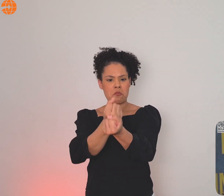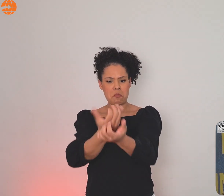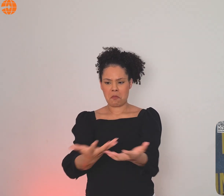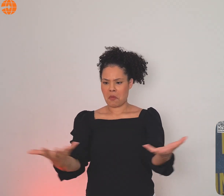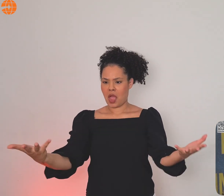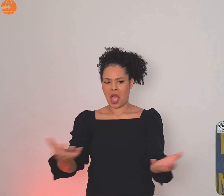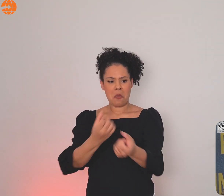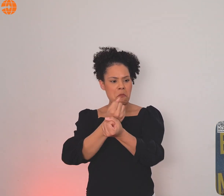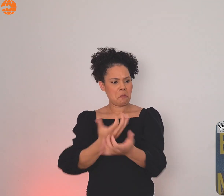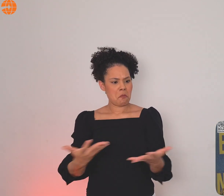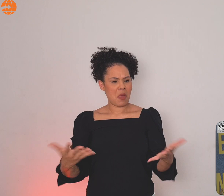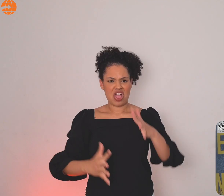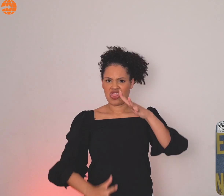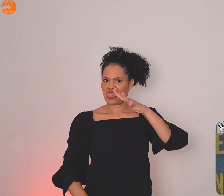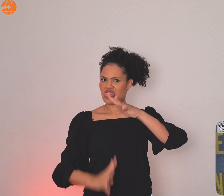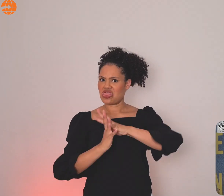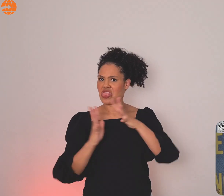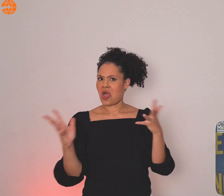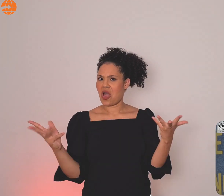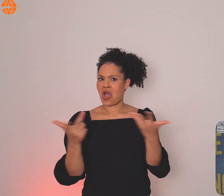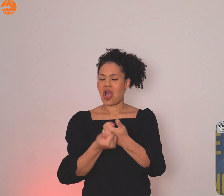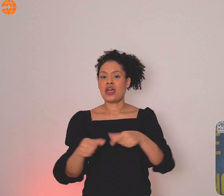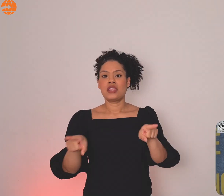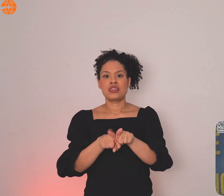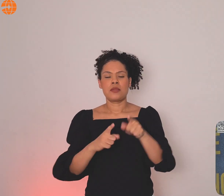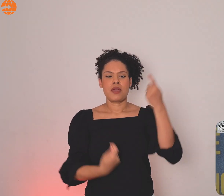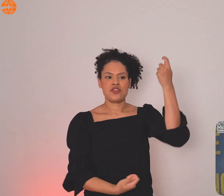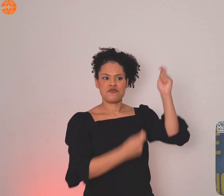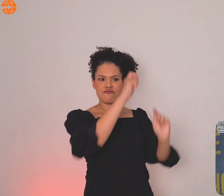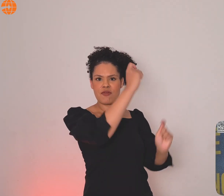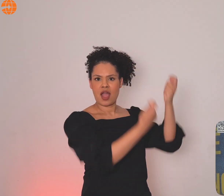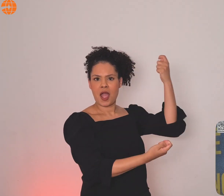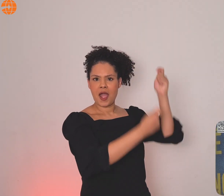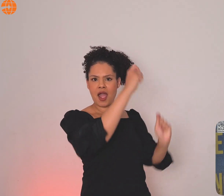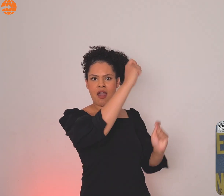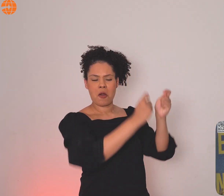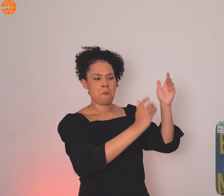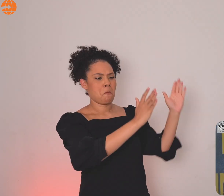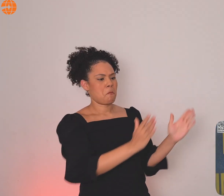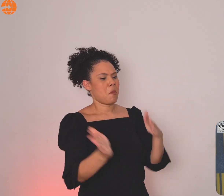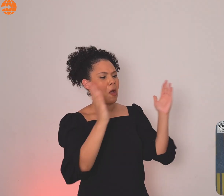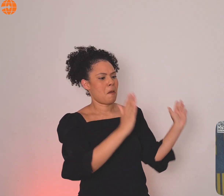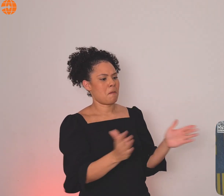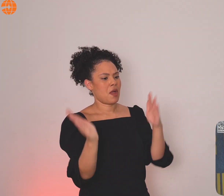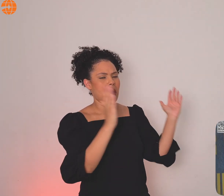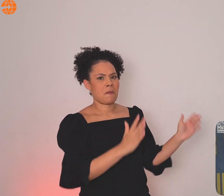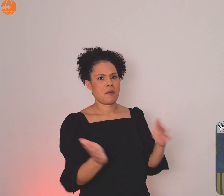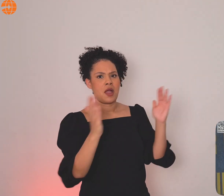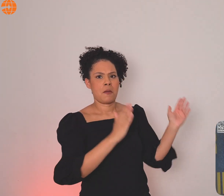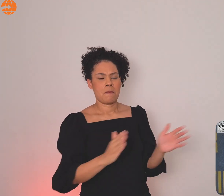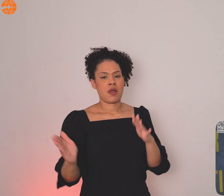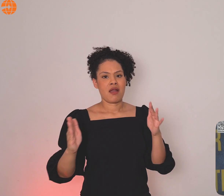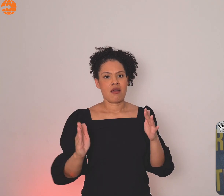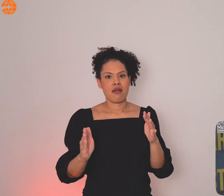tem uma fábrica assim do lado assim, produzindo alguma coisa, os